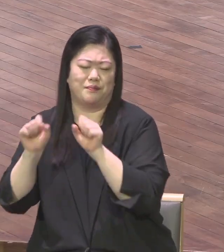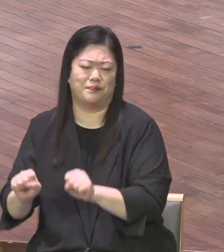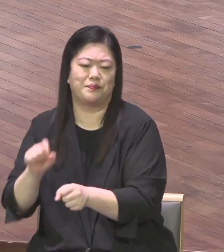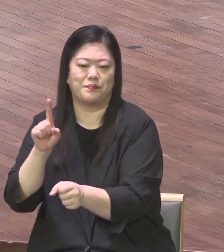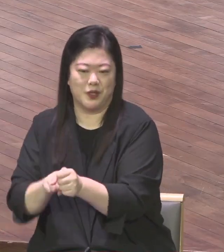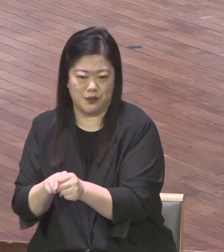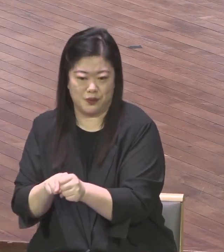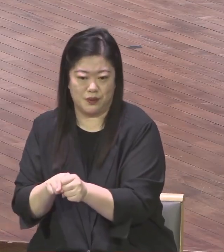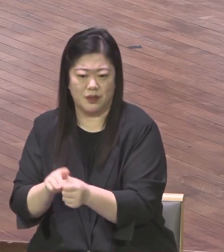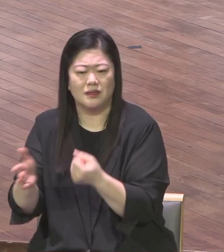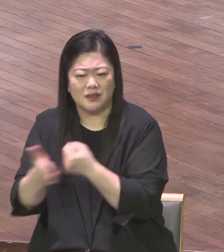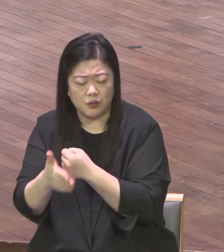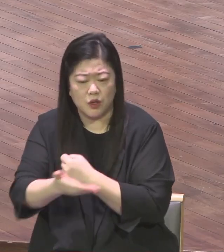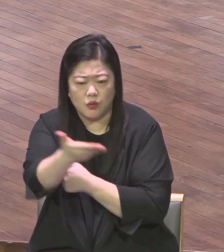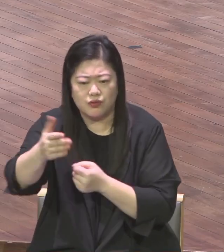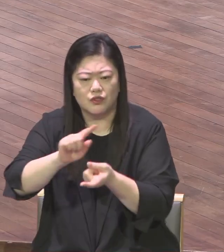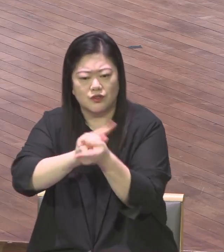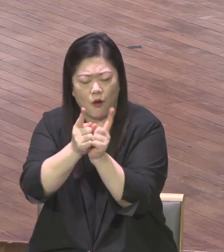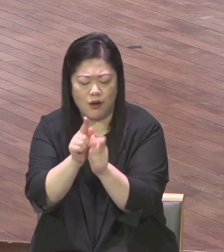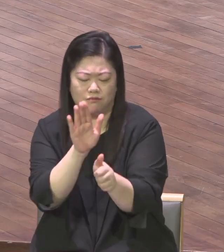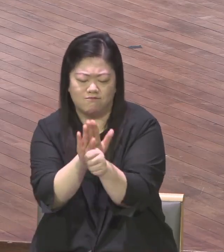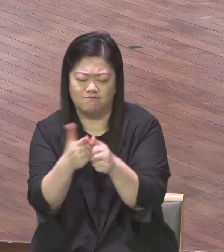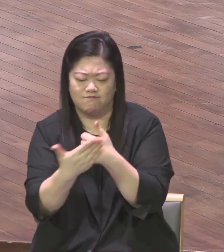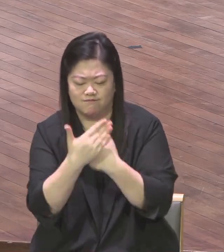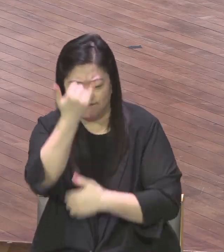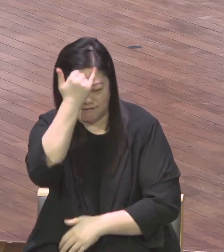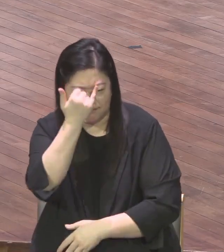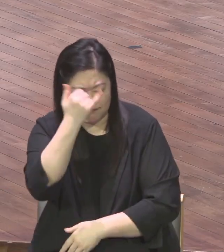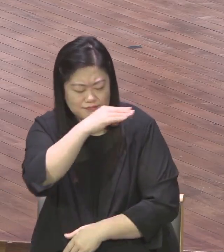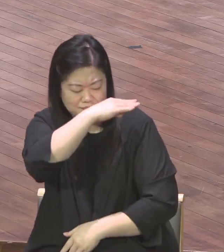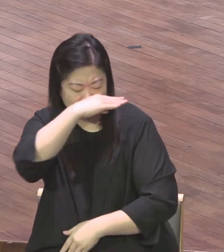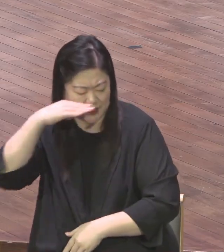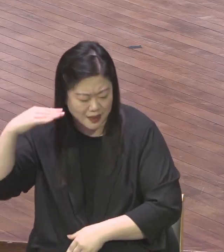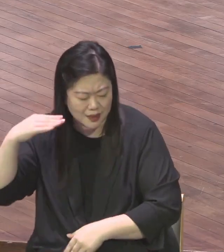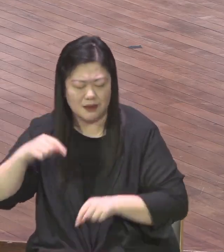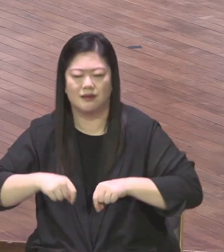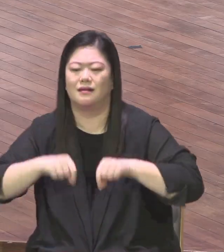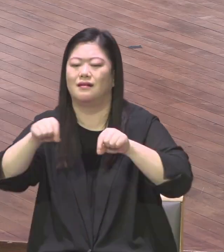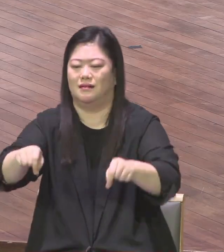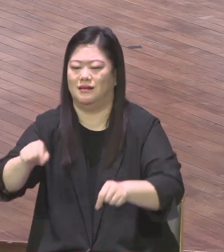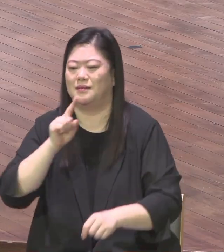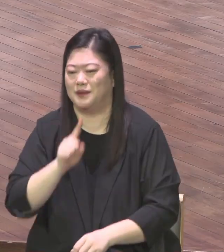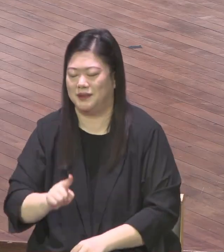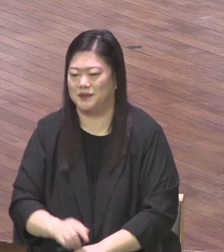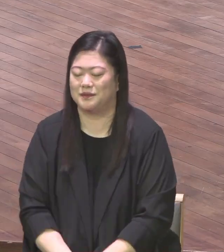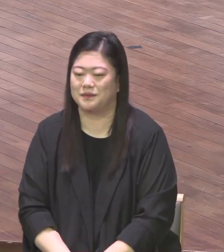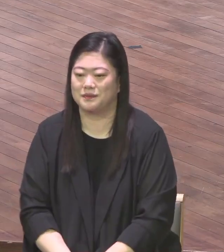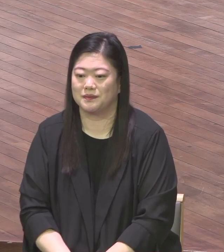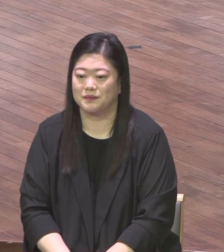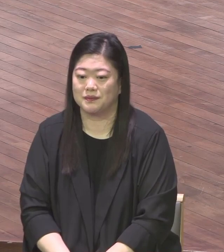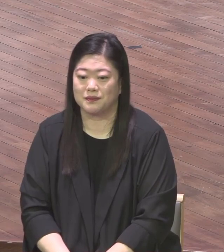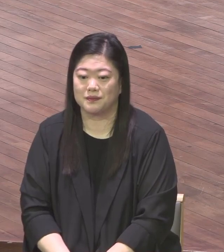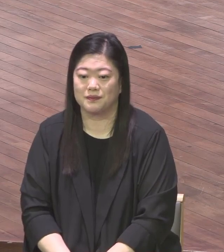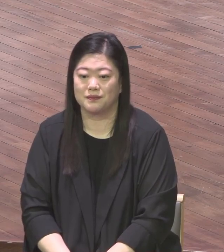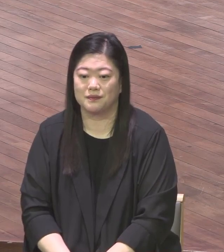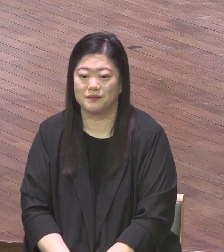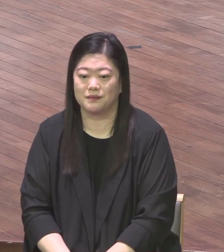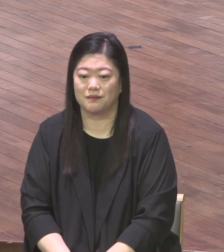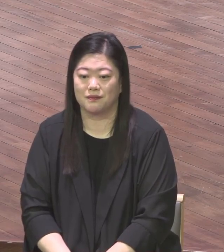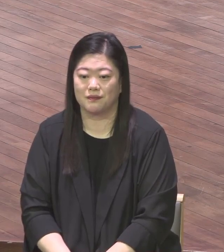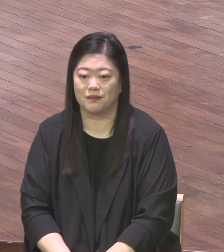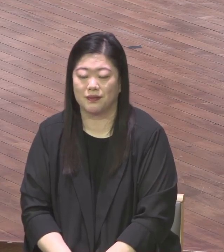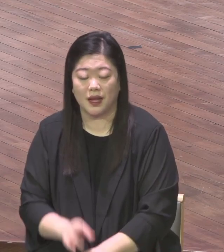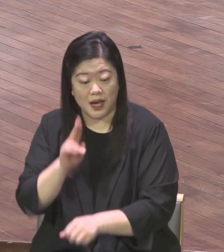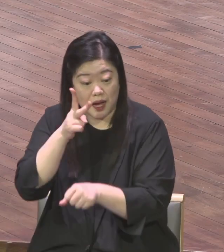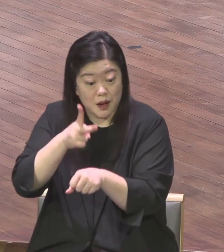그러므로 피차 권면하고 서로 덕을 세우기를 너희가 하는 것 같이 하라. 자, 바울이